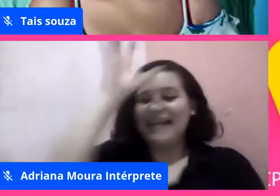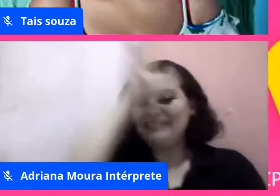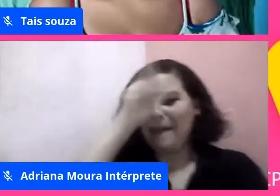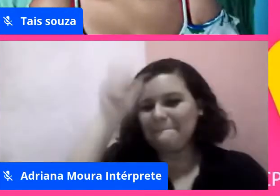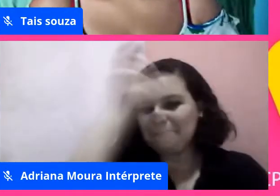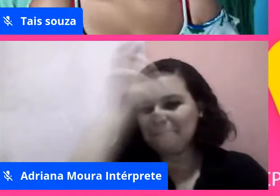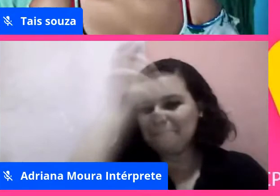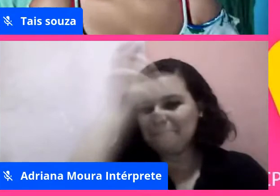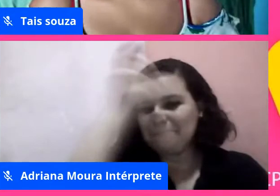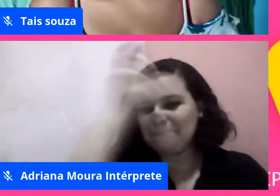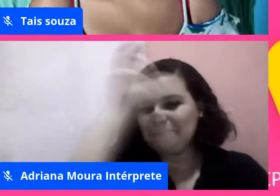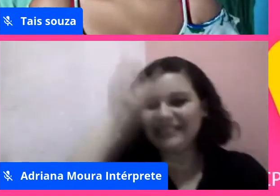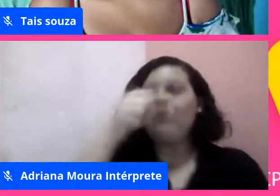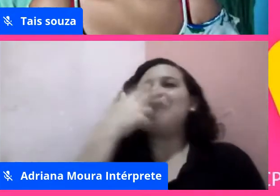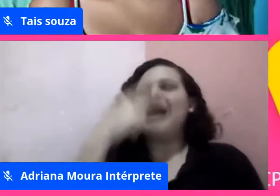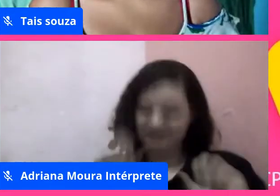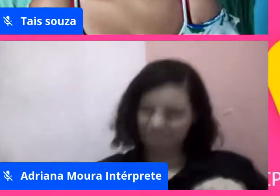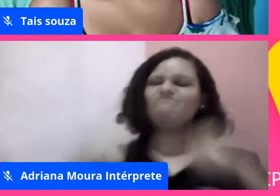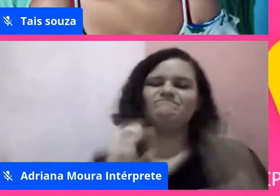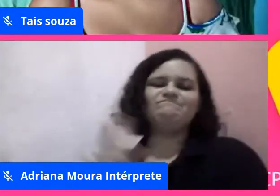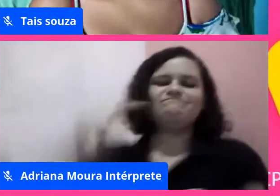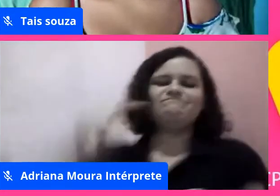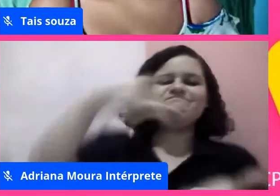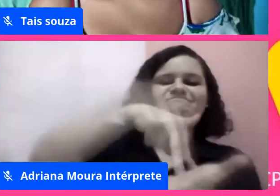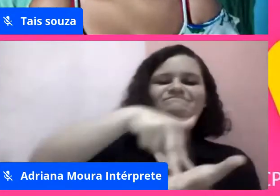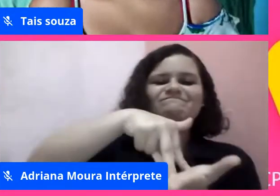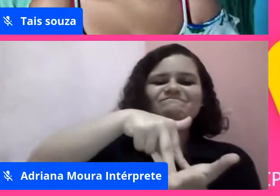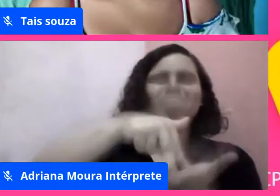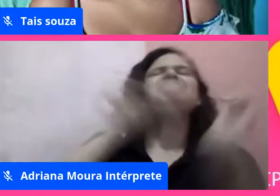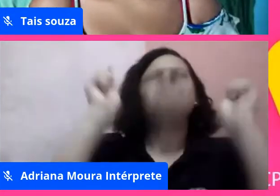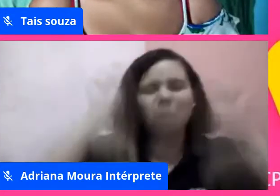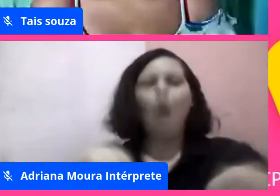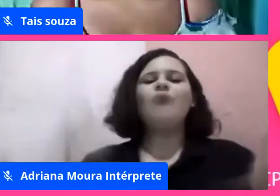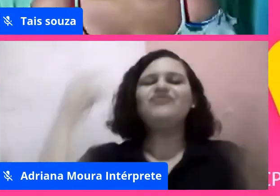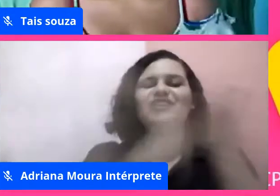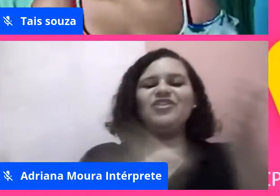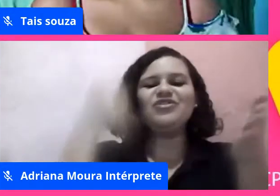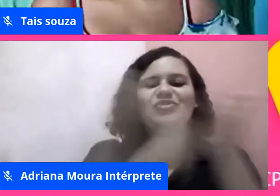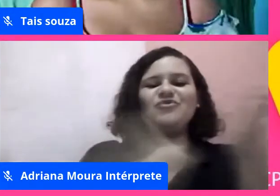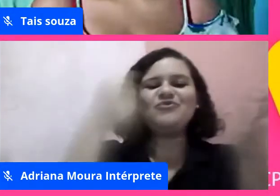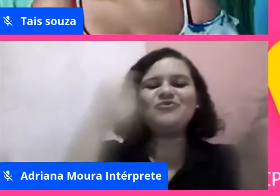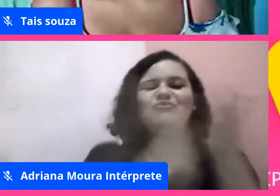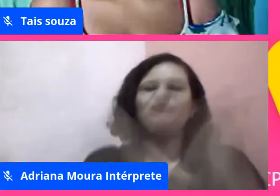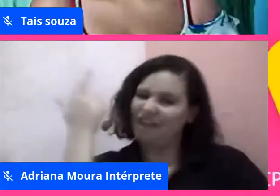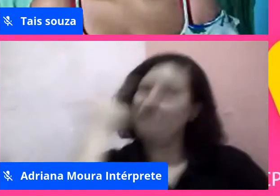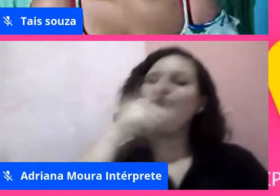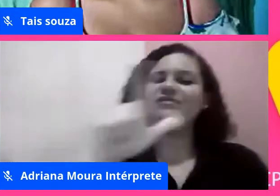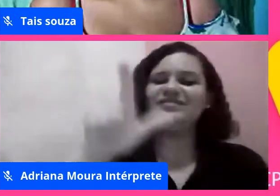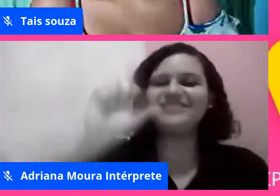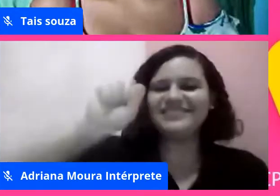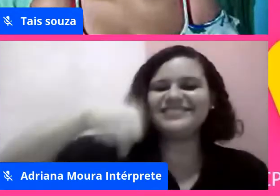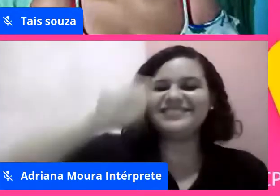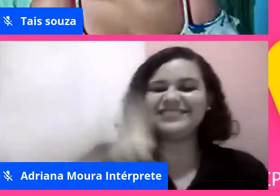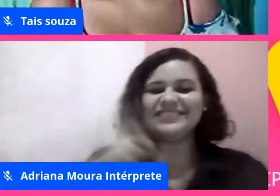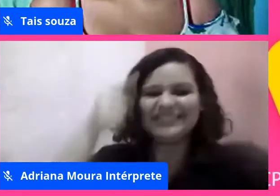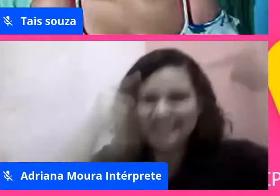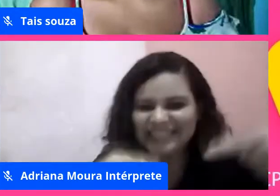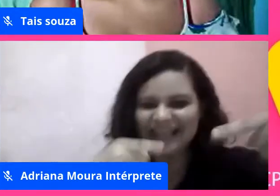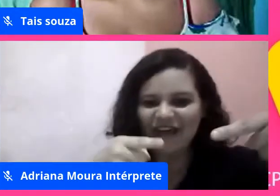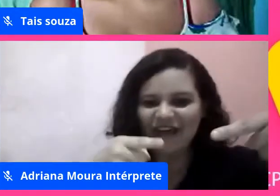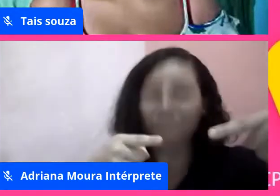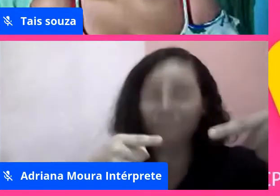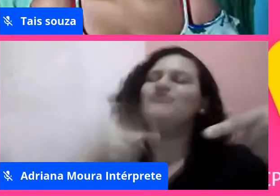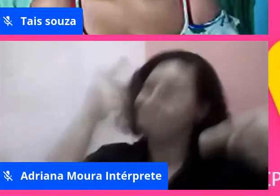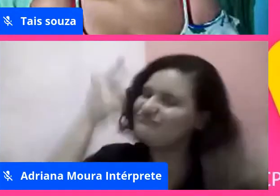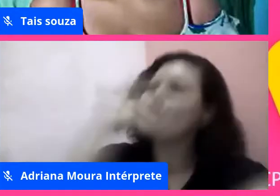verdade, para essa, né, luta e para esse desafio que é a gente fazer um país acessível.